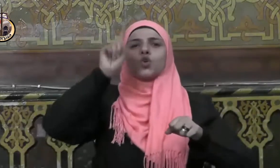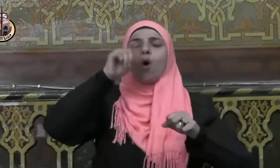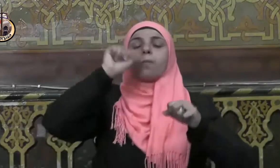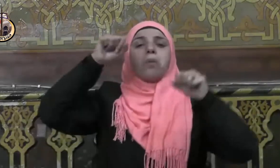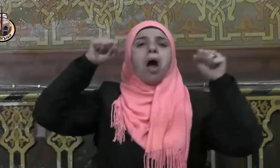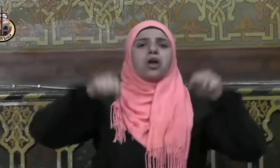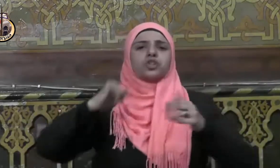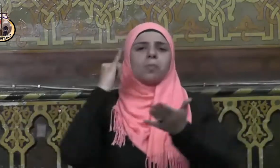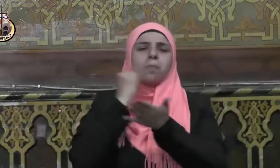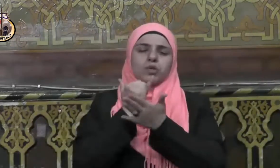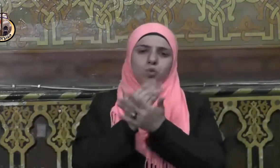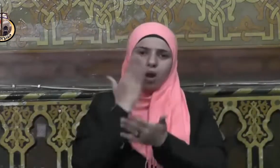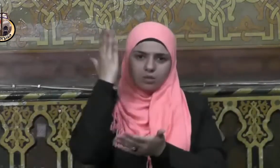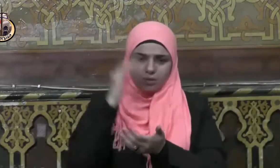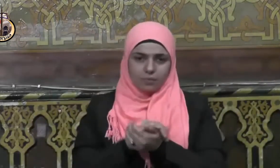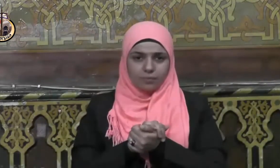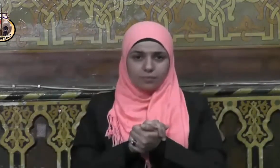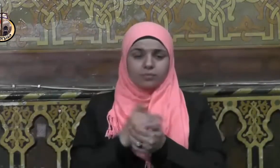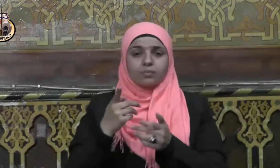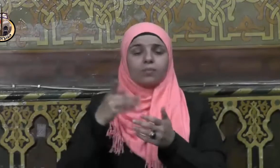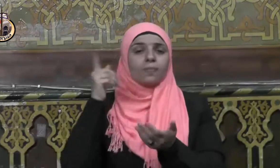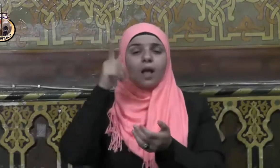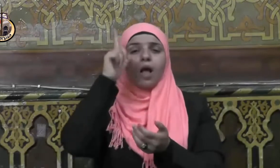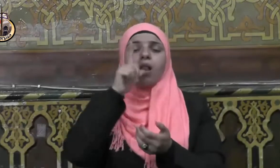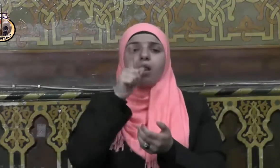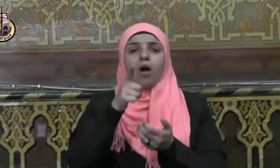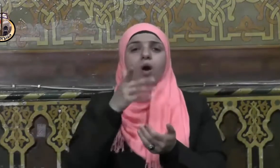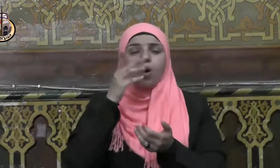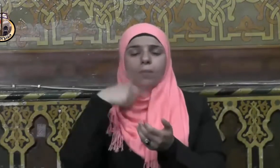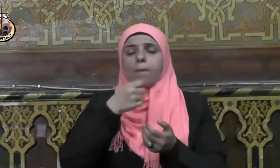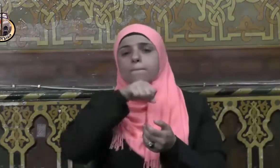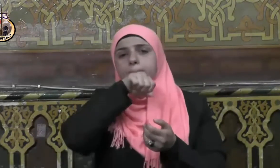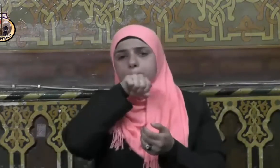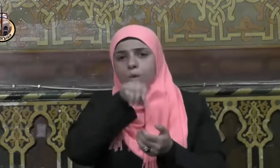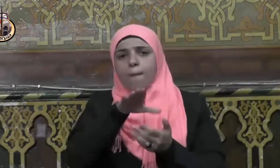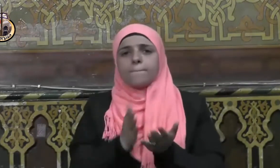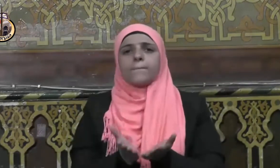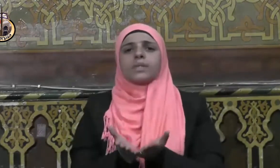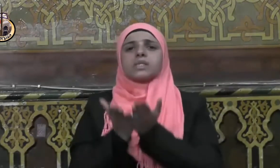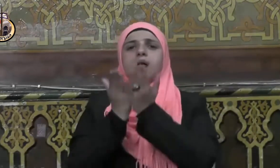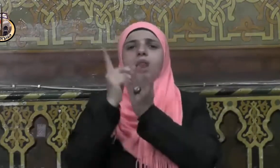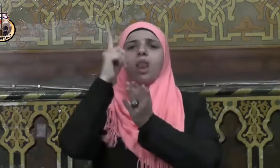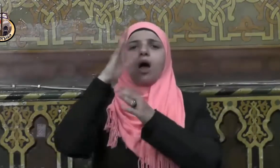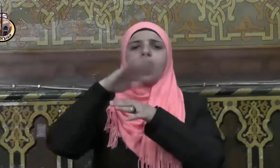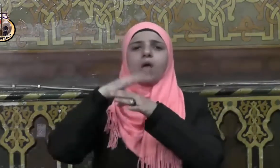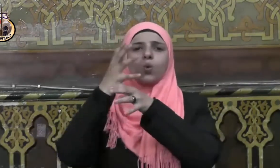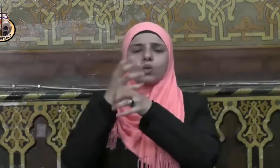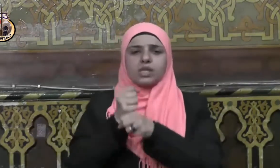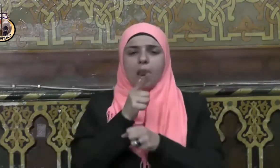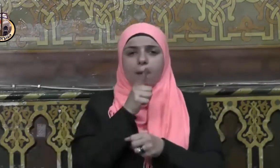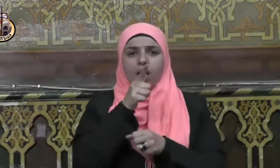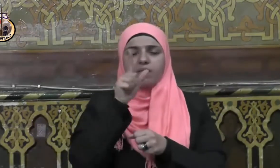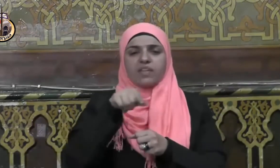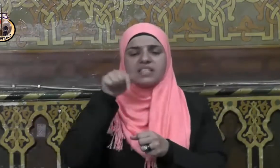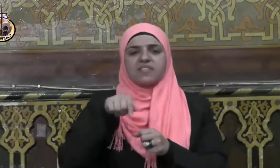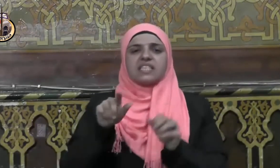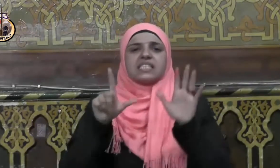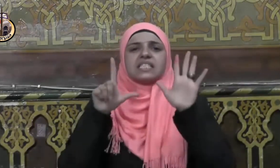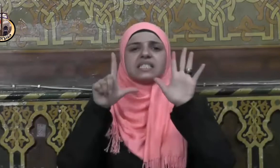ظله، حيث يقول صلى الله عليه وسلم: سبعة